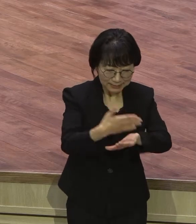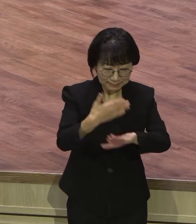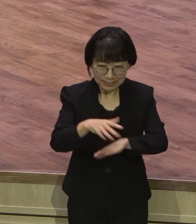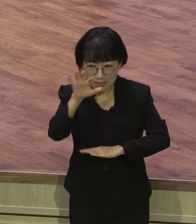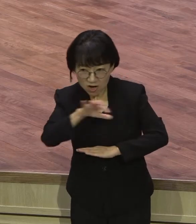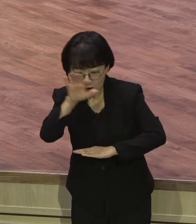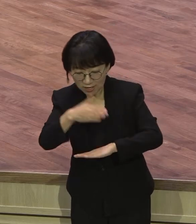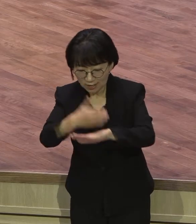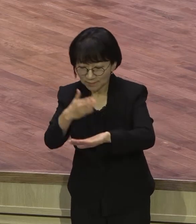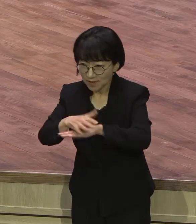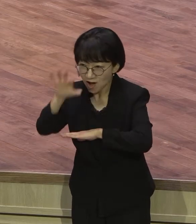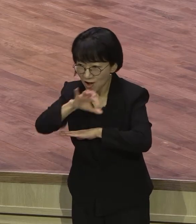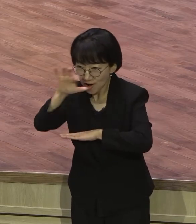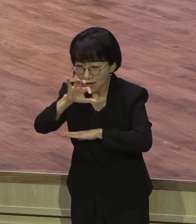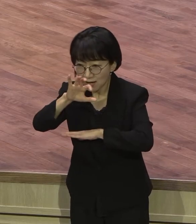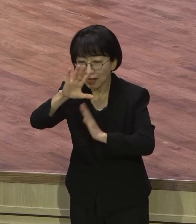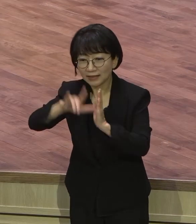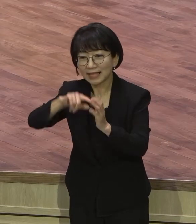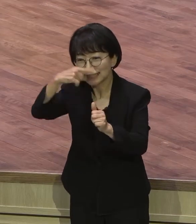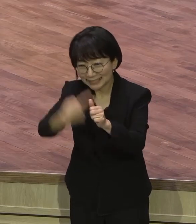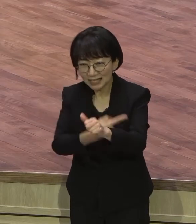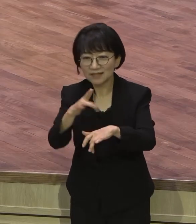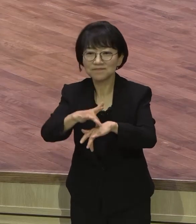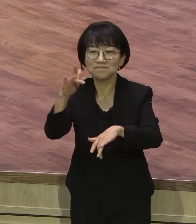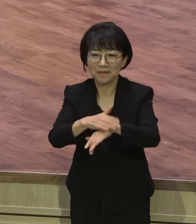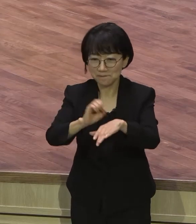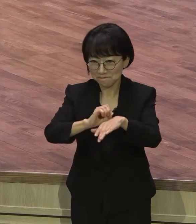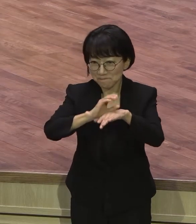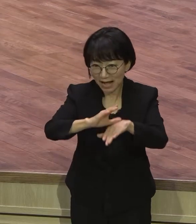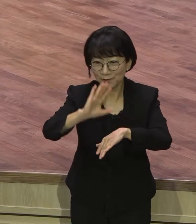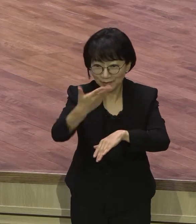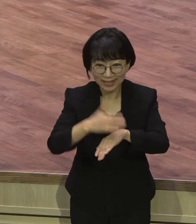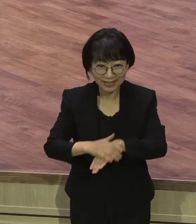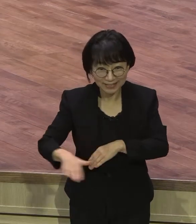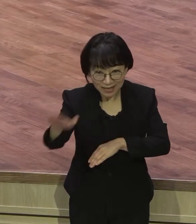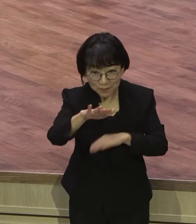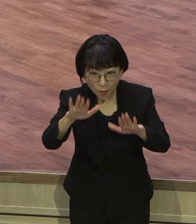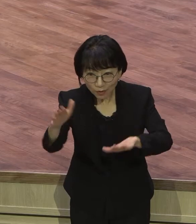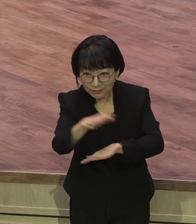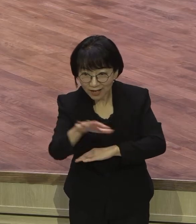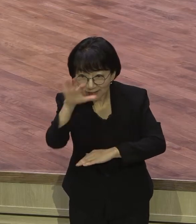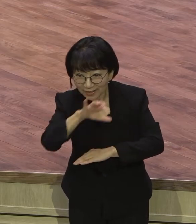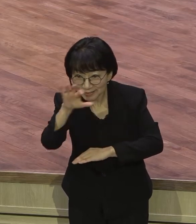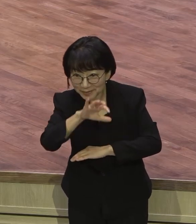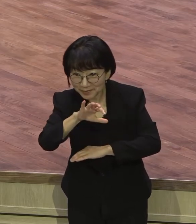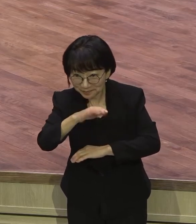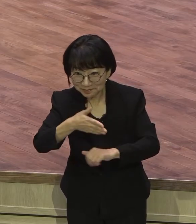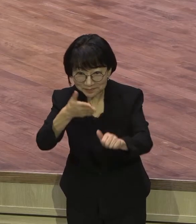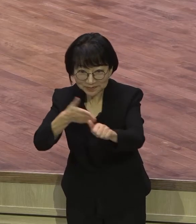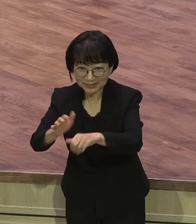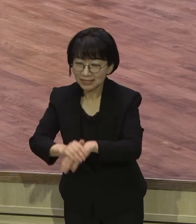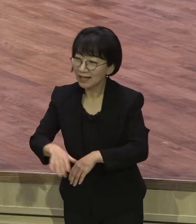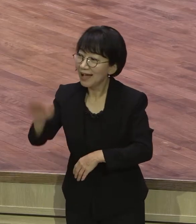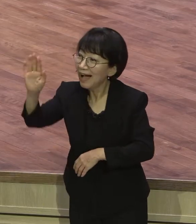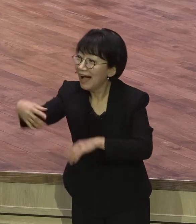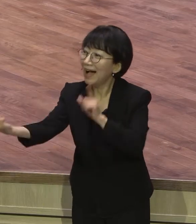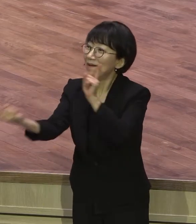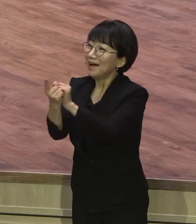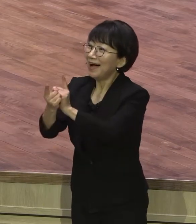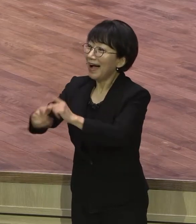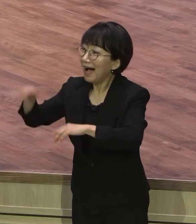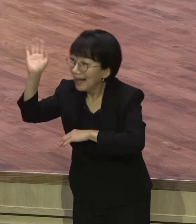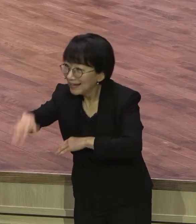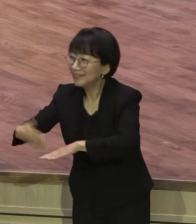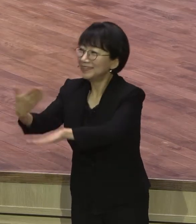계속해서 연습해야 체질이 돼요. 자, 오늘 어디 연습 한번 해보시기 바랍니다. 만나거든. 아이고 장로님, 아이고 지사님,